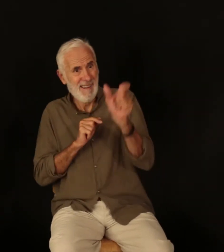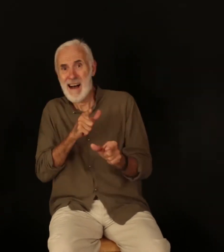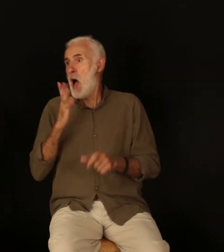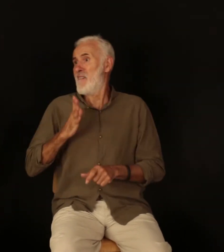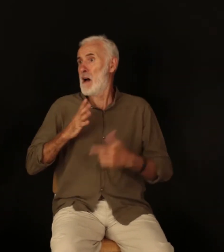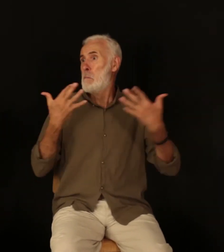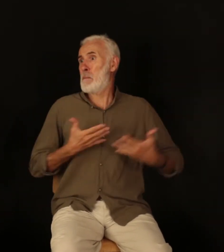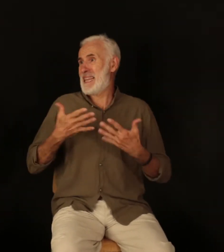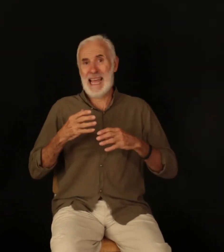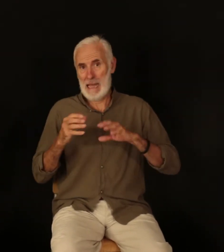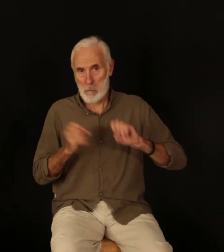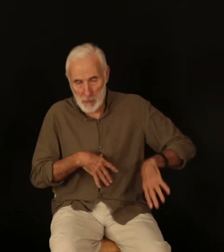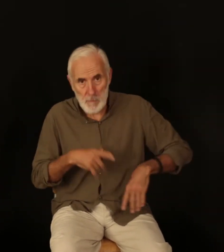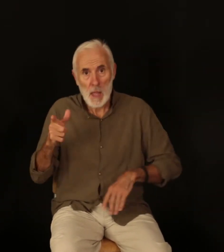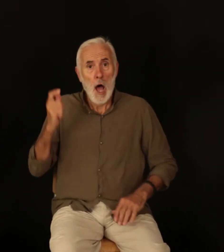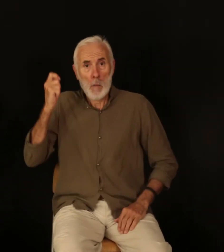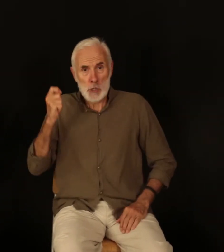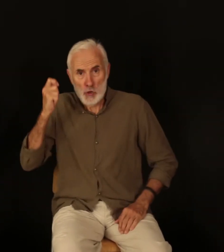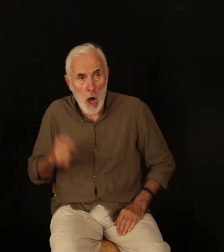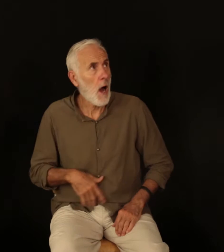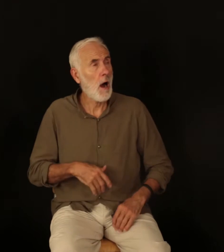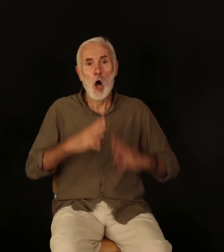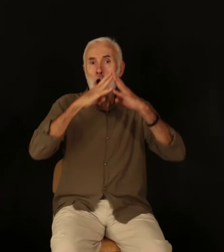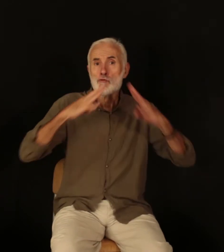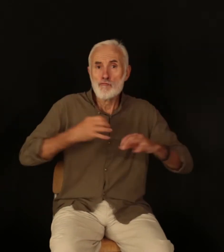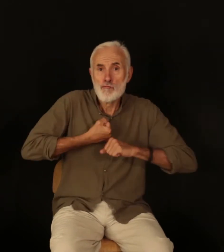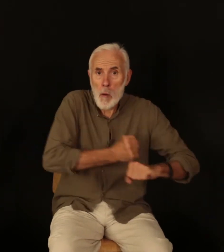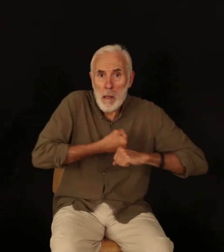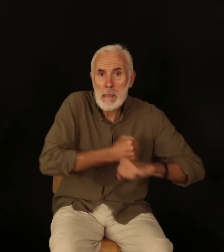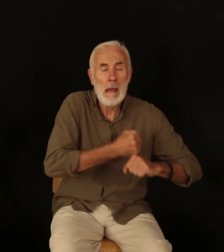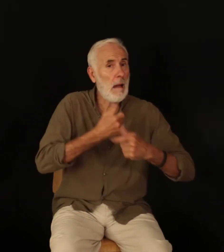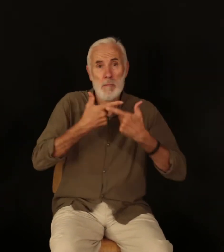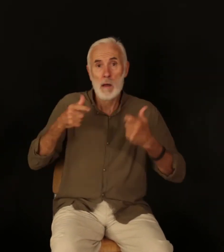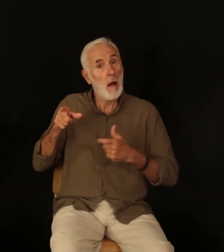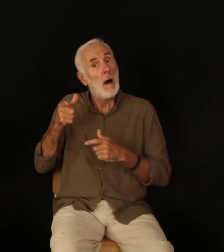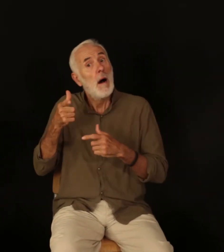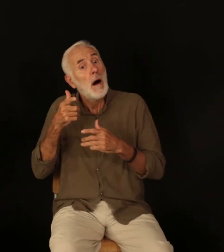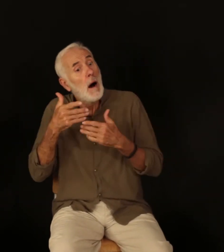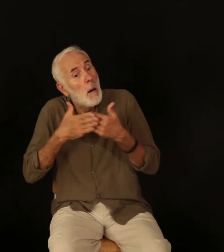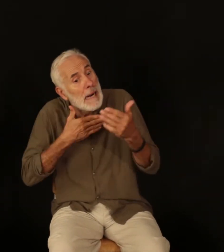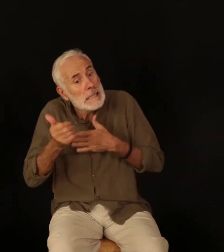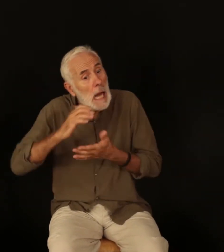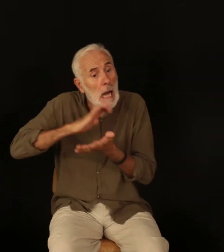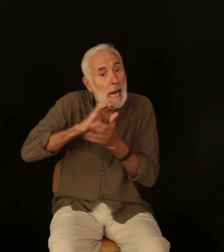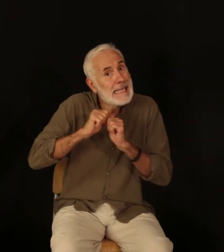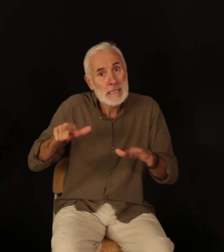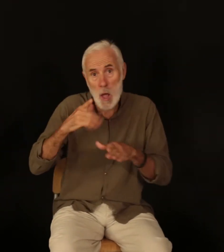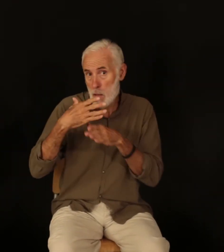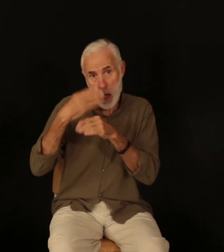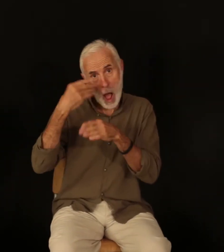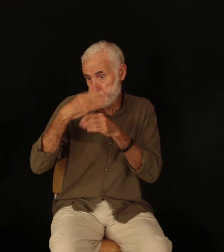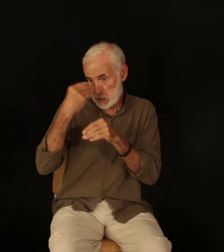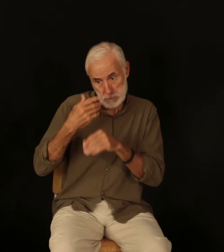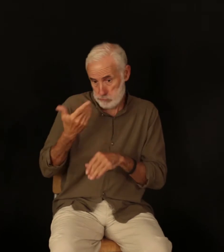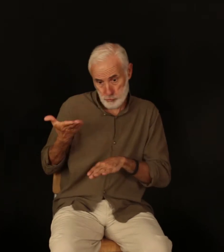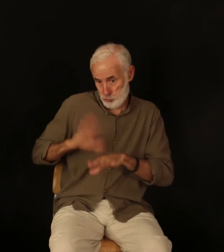ex-mathématiciens, des charpentiers, une bergère, et donc des gens qui ont appris sur le tas ce métier d'édition et qui